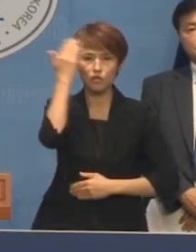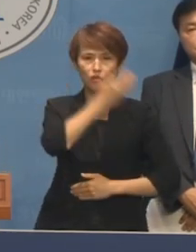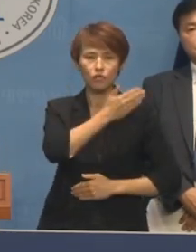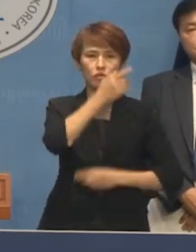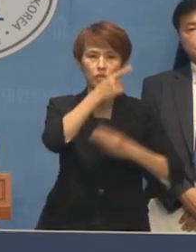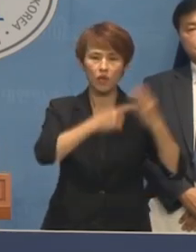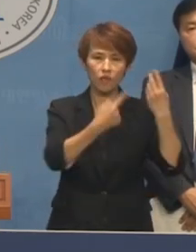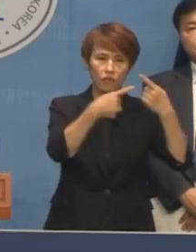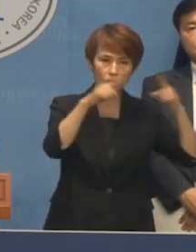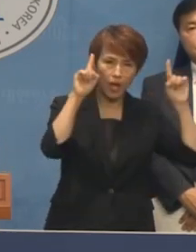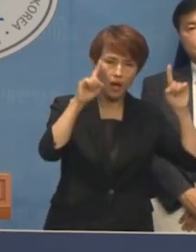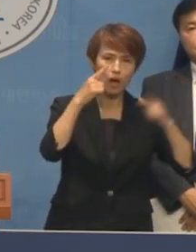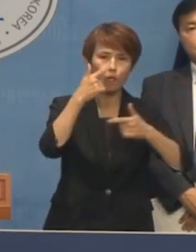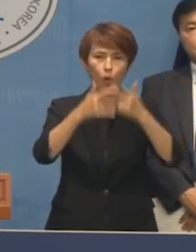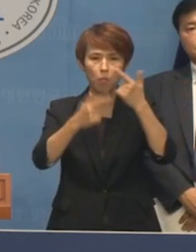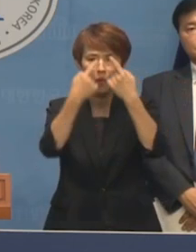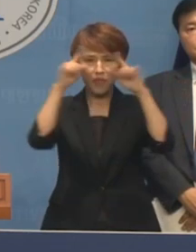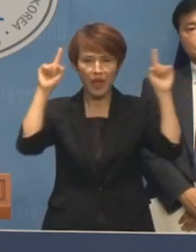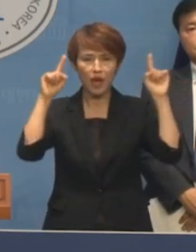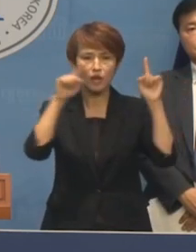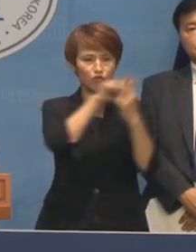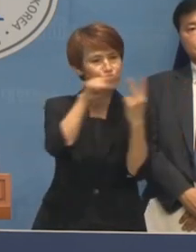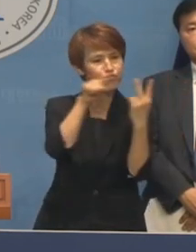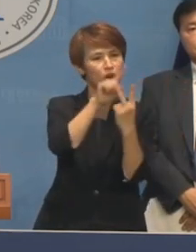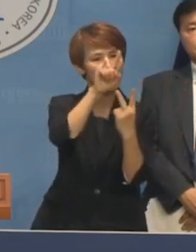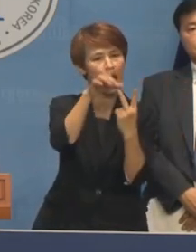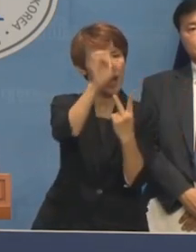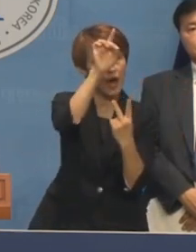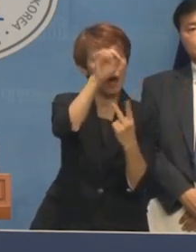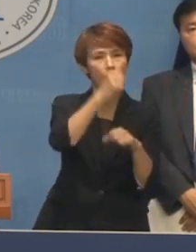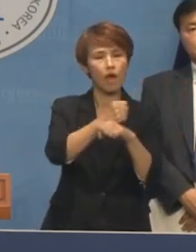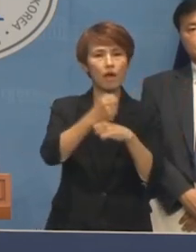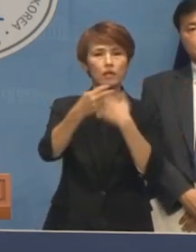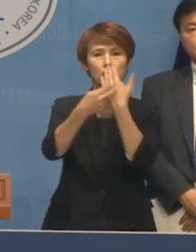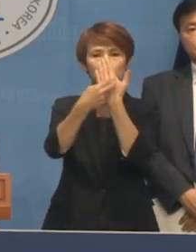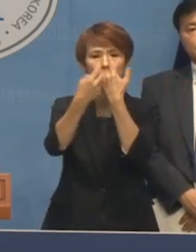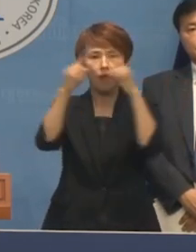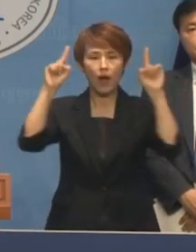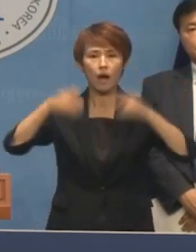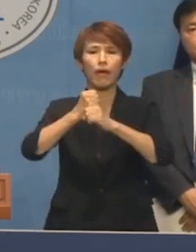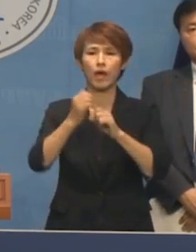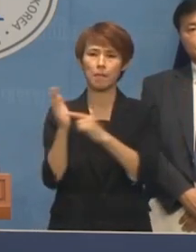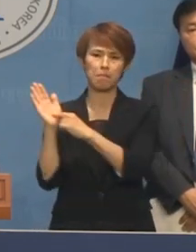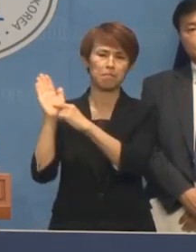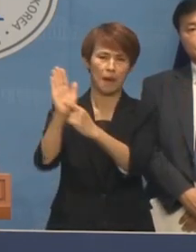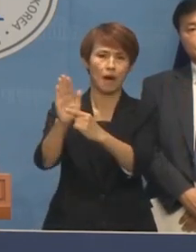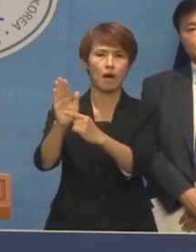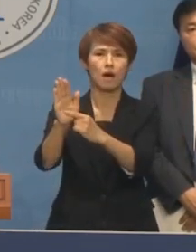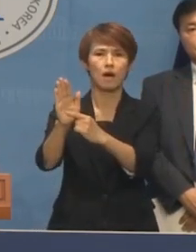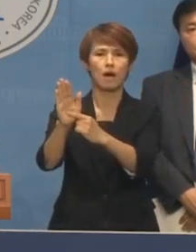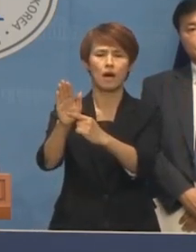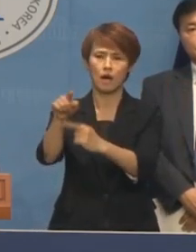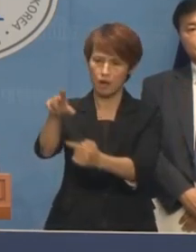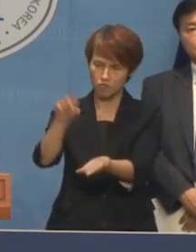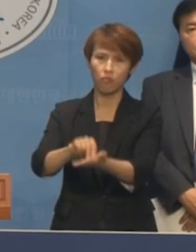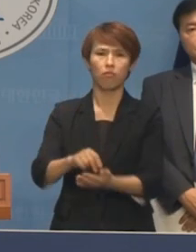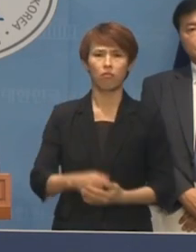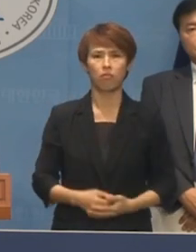순천대와 목포대 중 한 곳만 선정해 의대 신설을 추진하겠다는 방침을 일방적으로